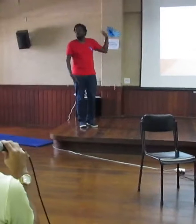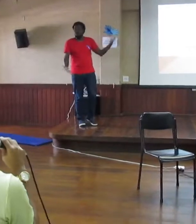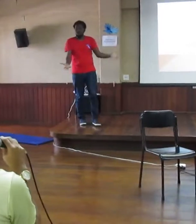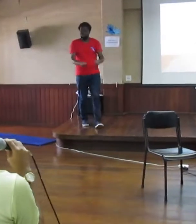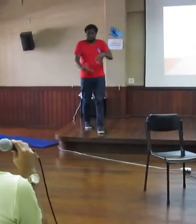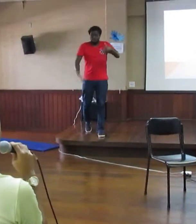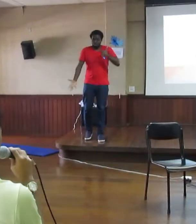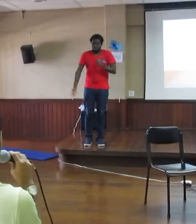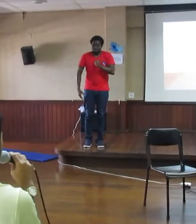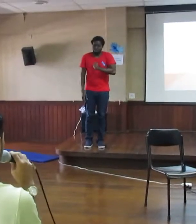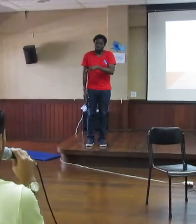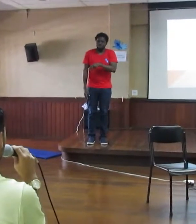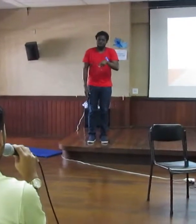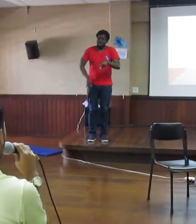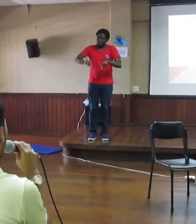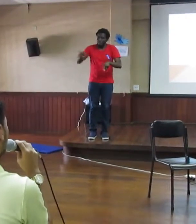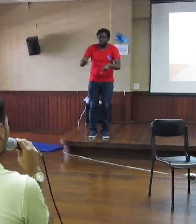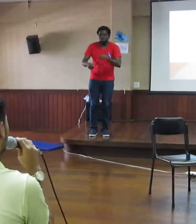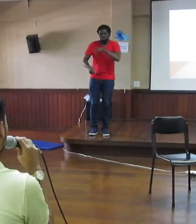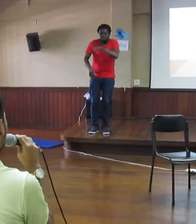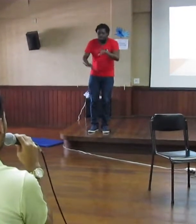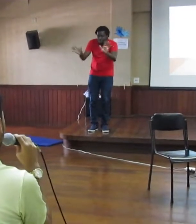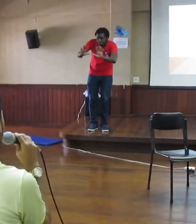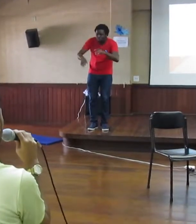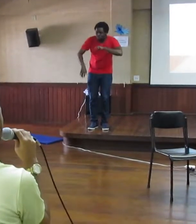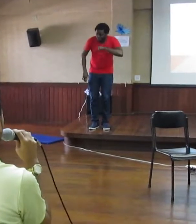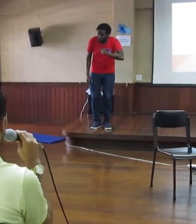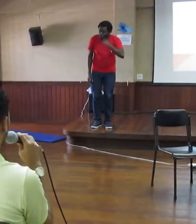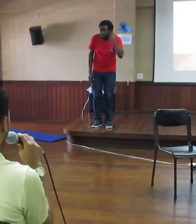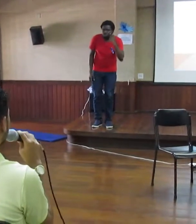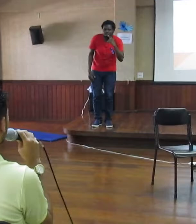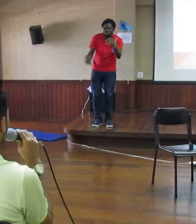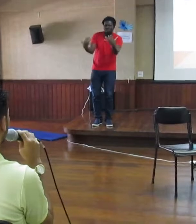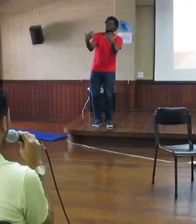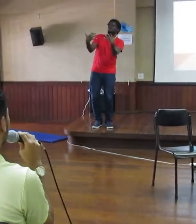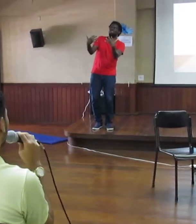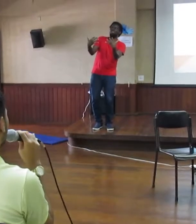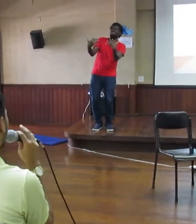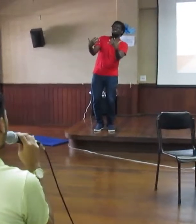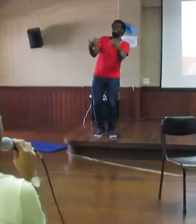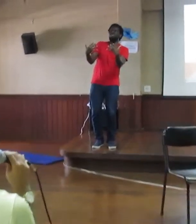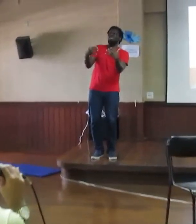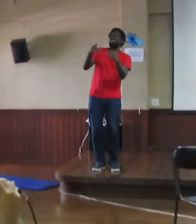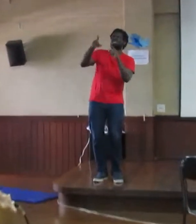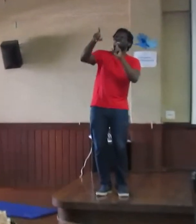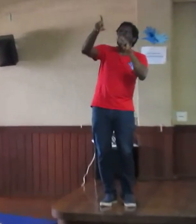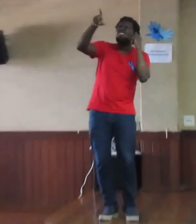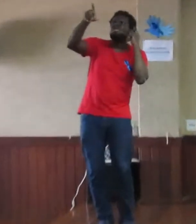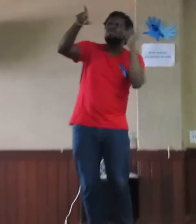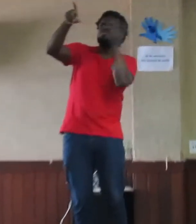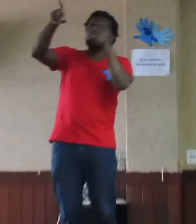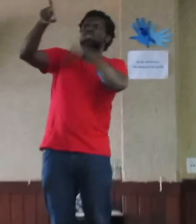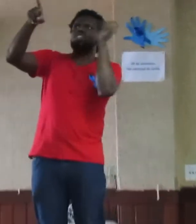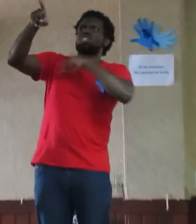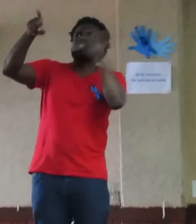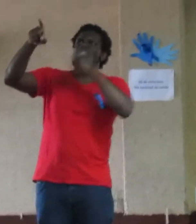serviram. Com o passar do tempo, eu tenho a oportunidade agora de mudar esse modelo, onde eu como surdo,